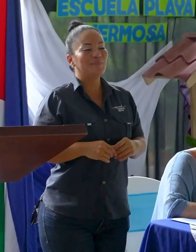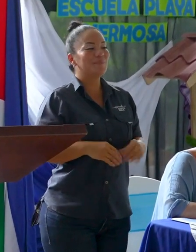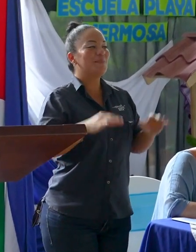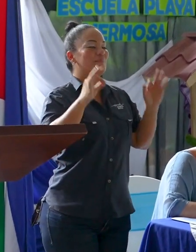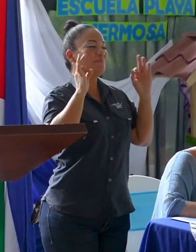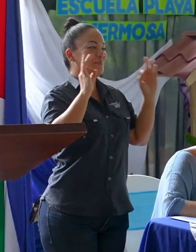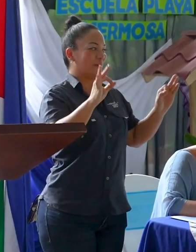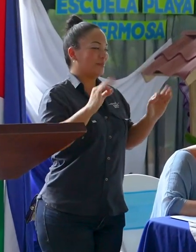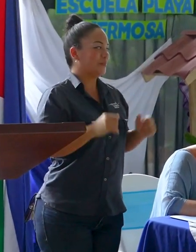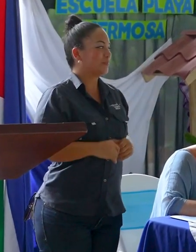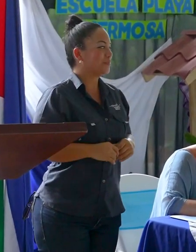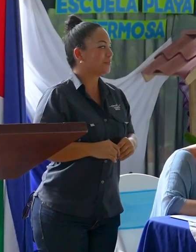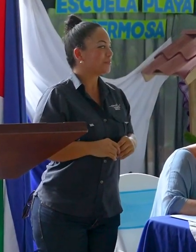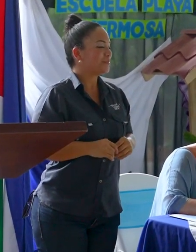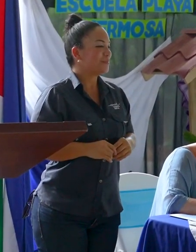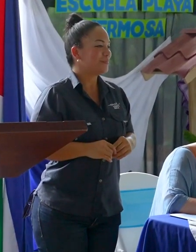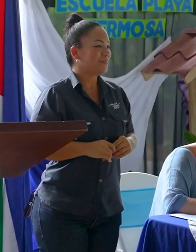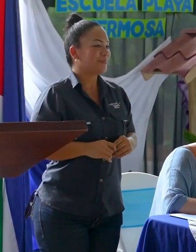Bueno.